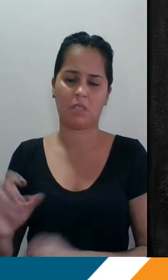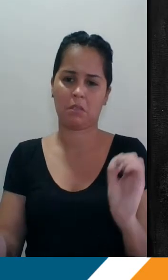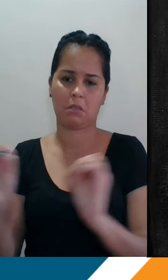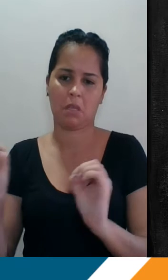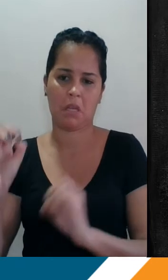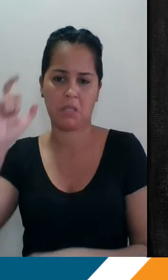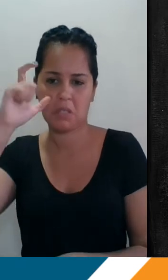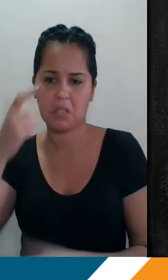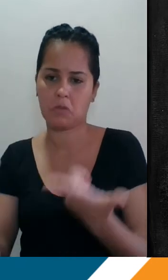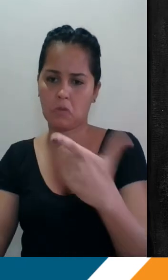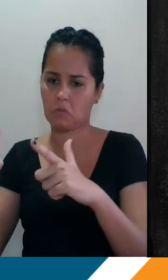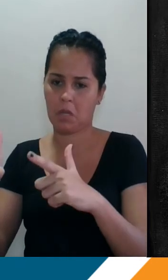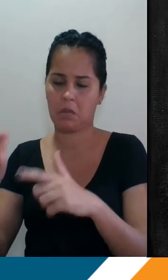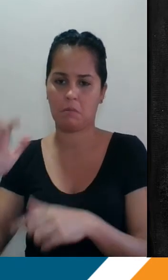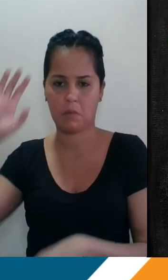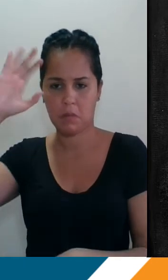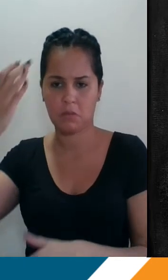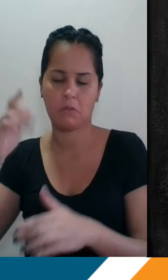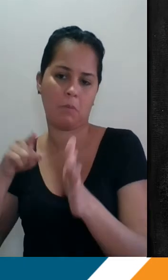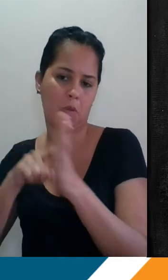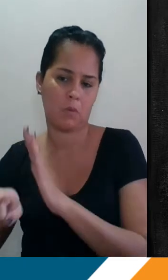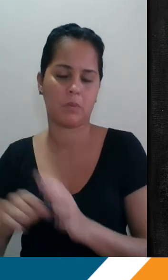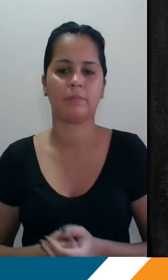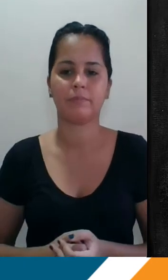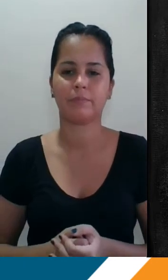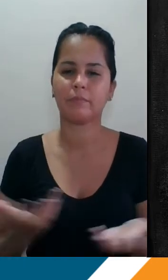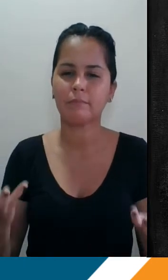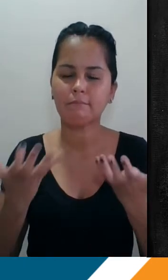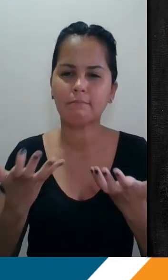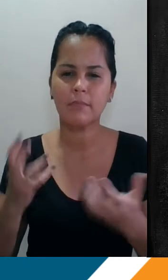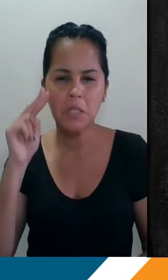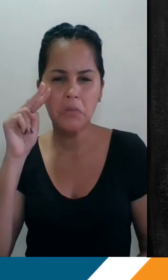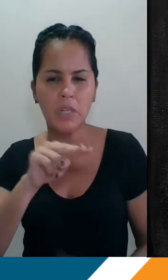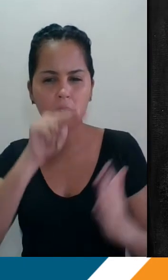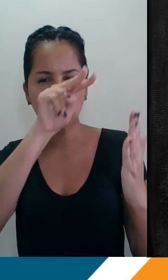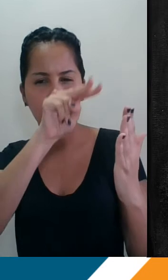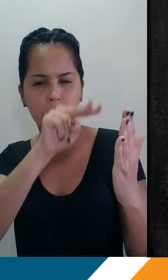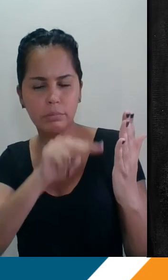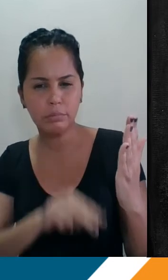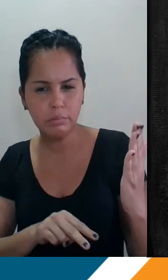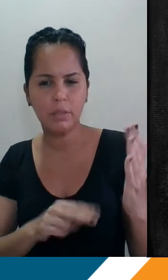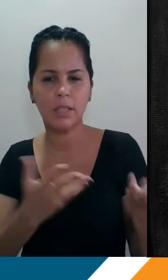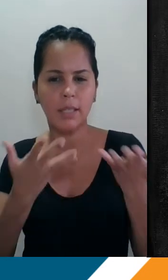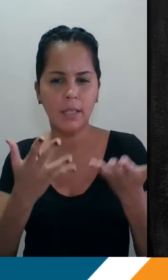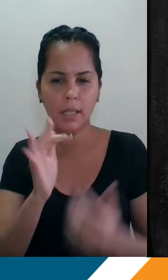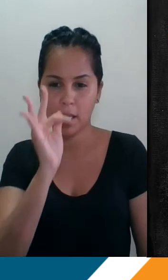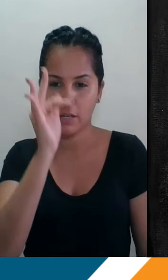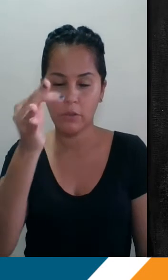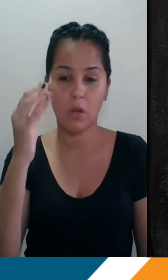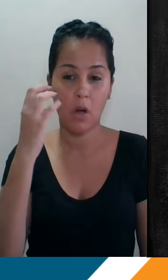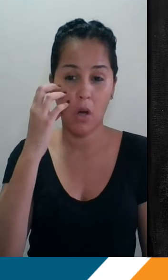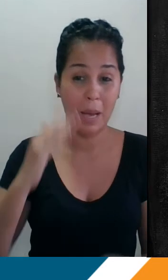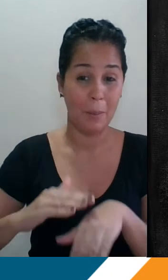muito interessantes para esse problema. Então, como a gente quer, aqui olhando o comando da questão, a hidrangea cor-de-rosa de